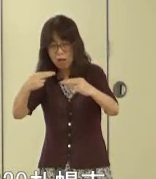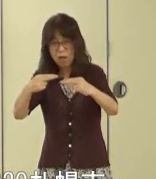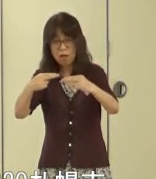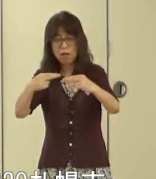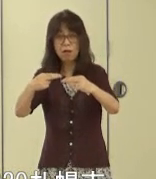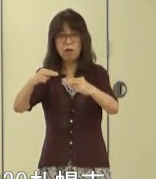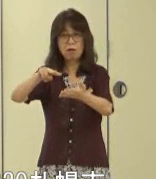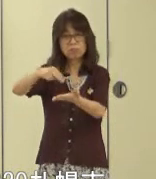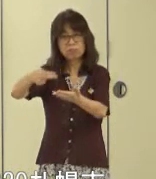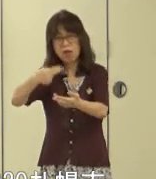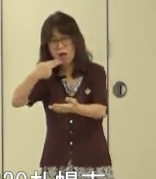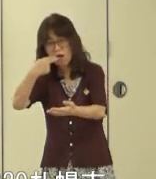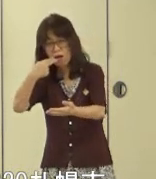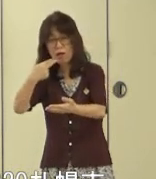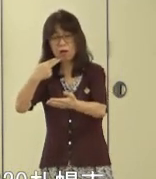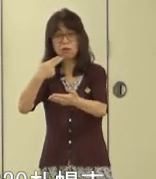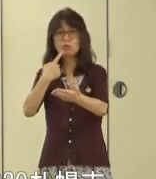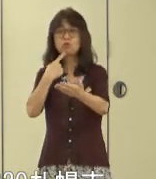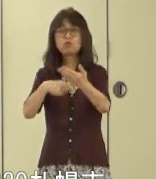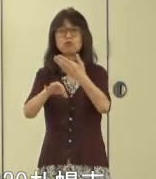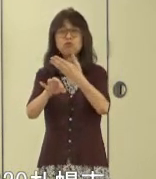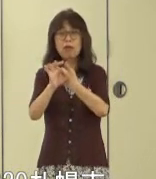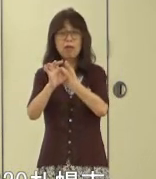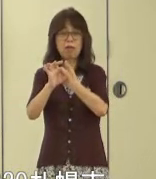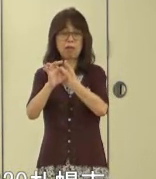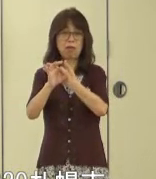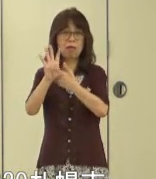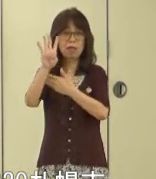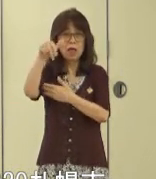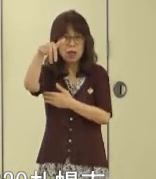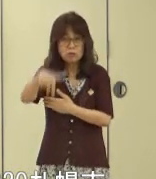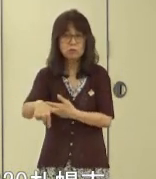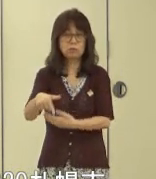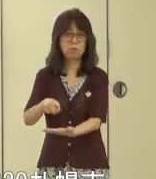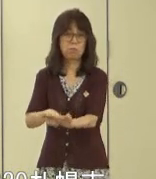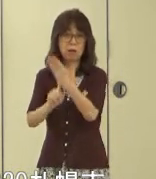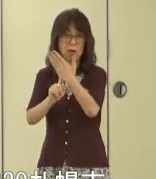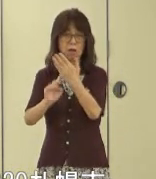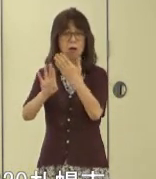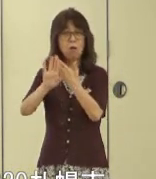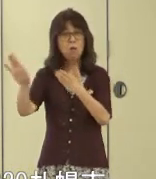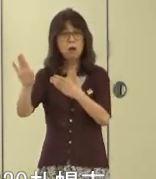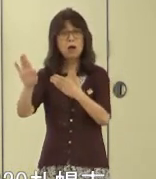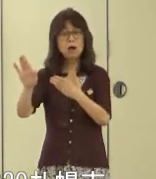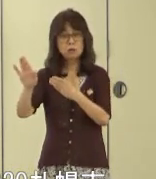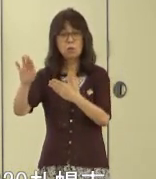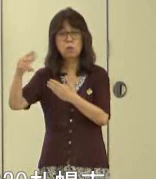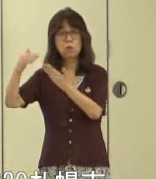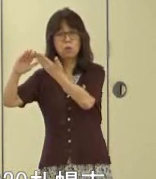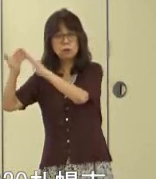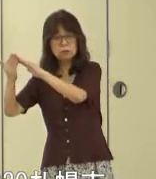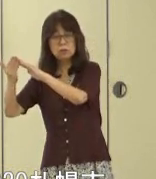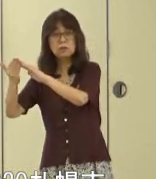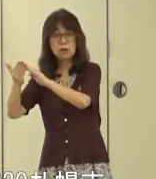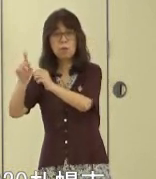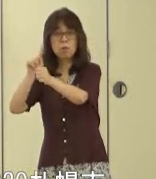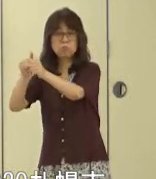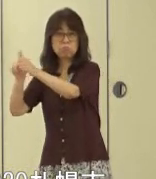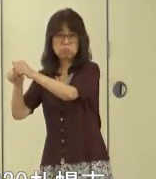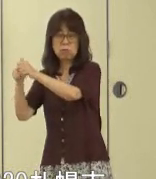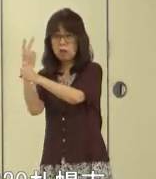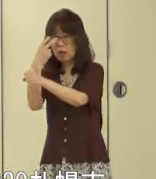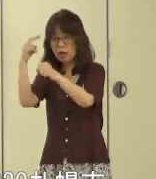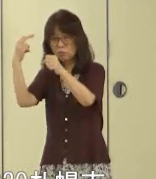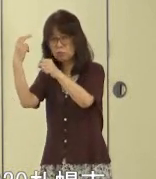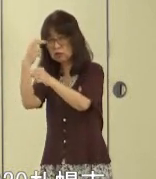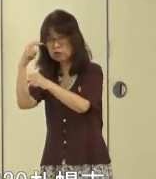思われるケースも出ております。これは他都市でも確認をされておりますので、やはり近い距離でマ